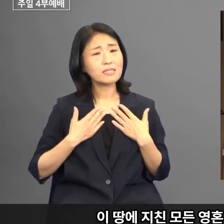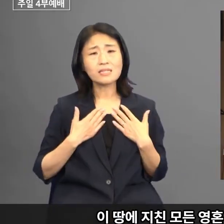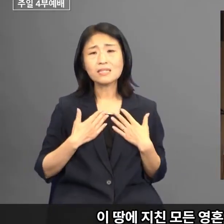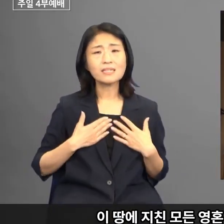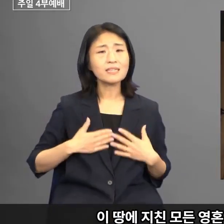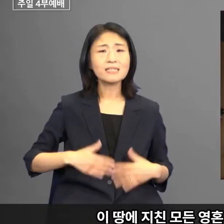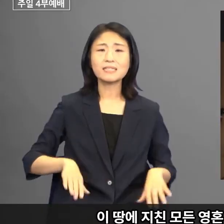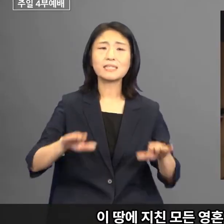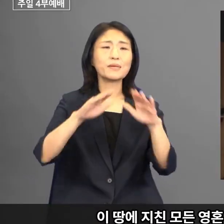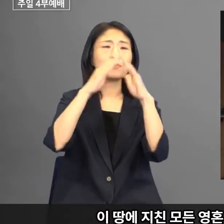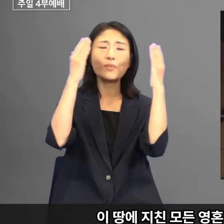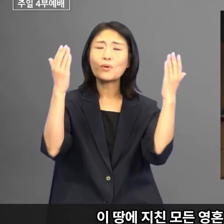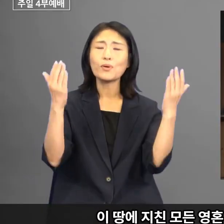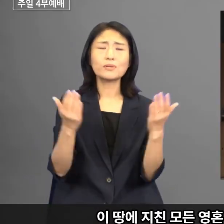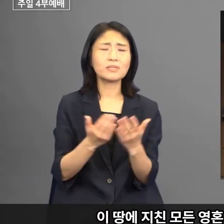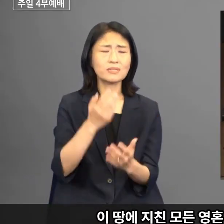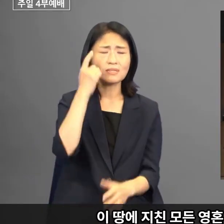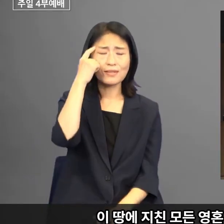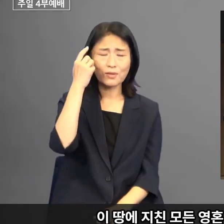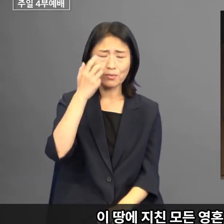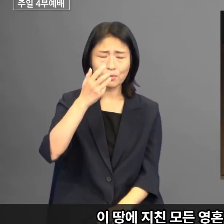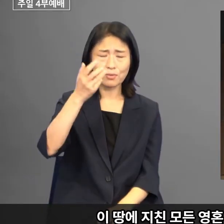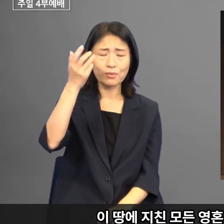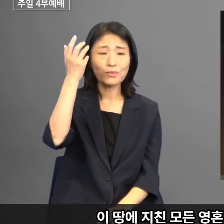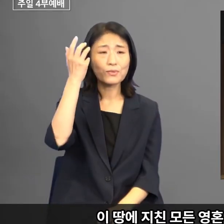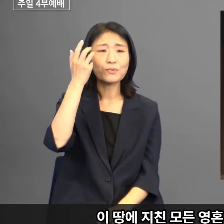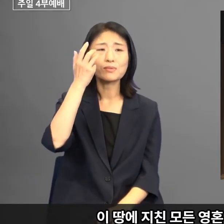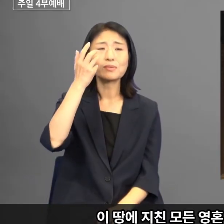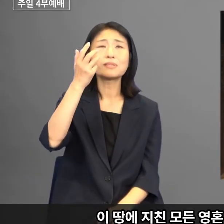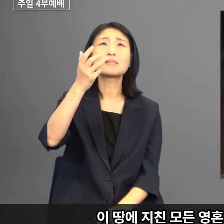땅에 지친 모든 영혼